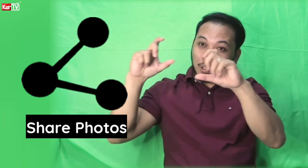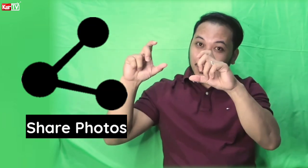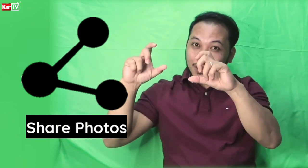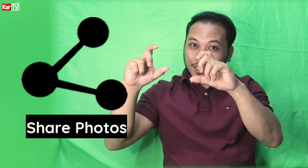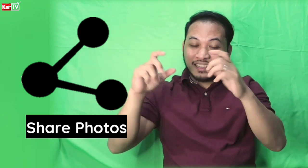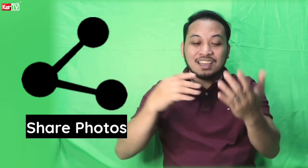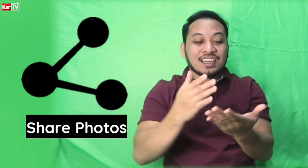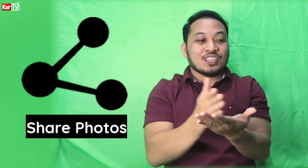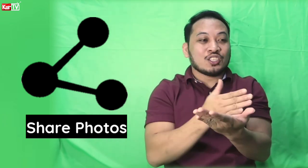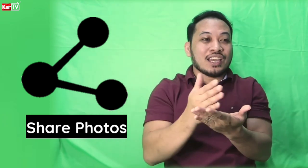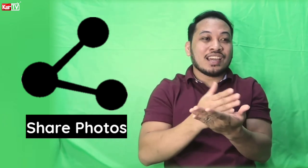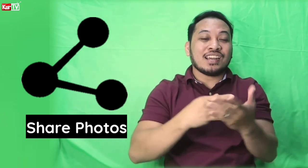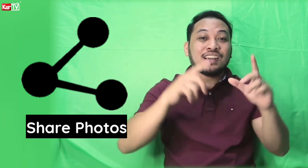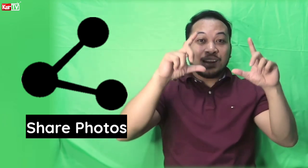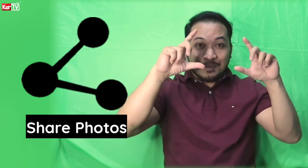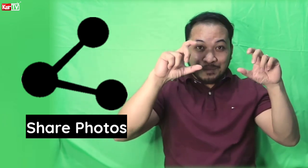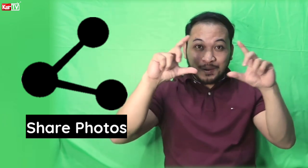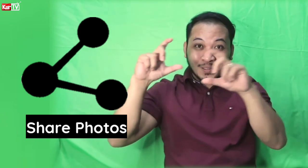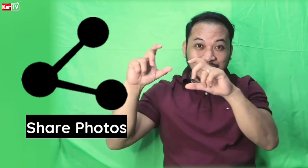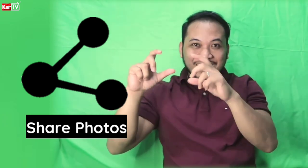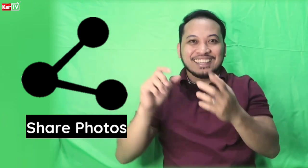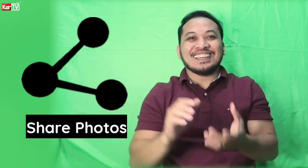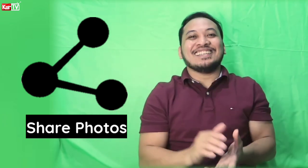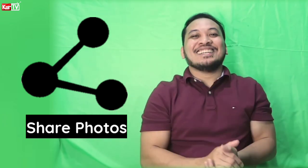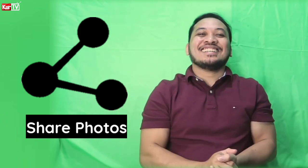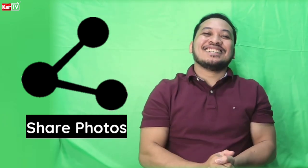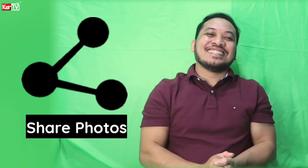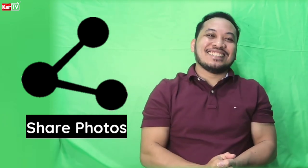photos. Share photos. Ayan.